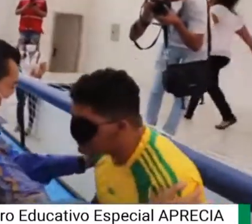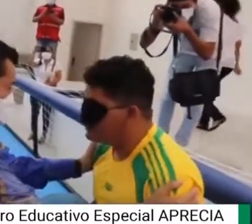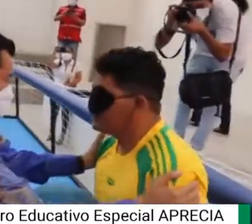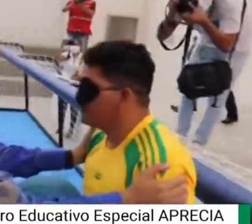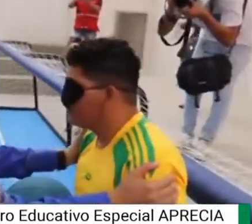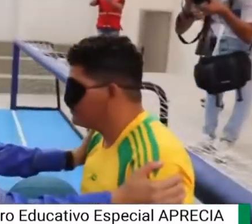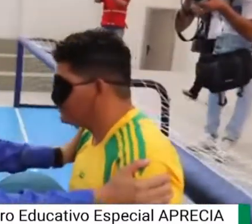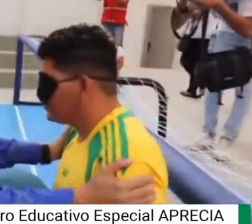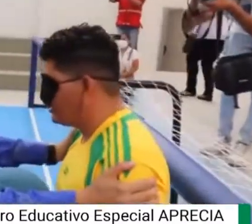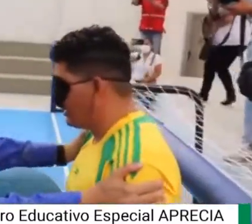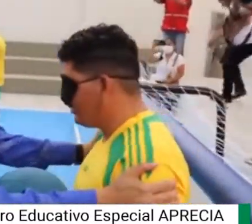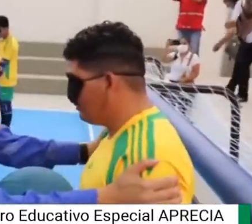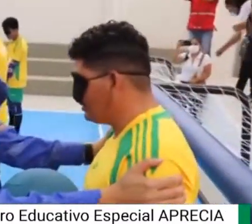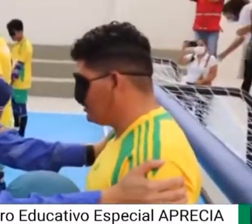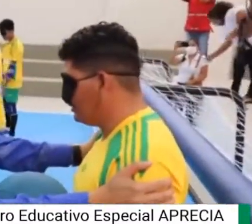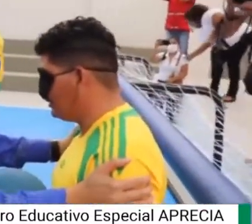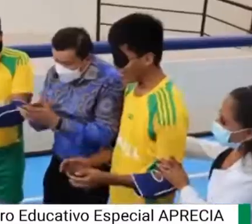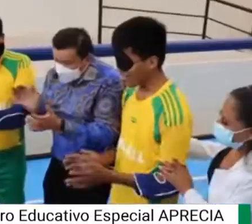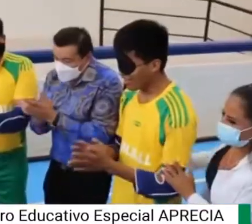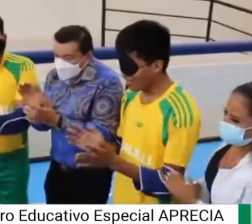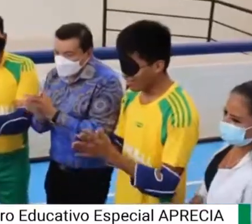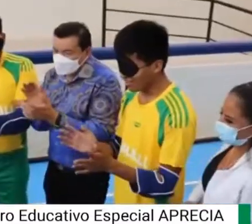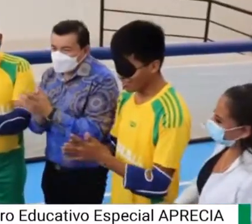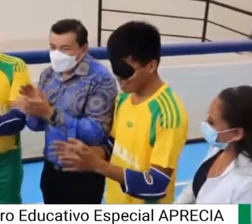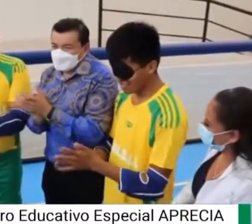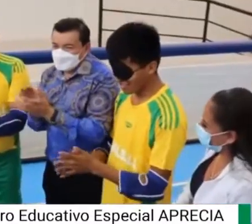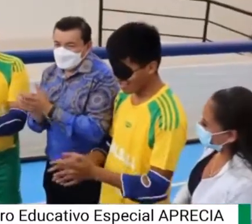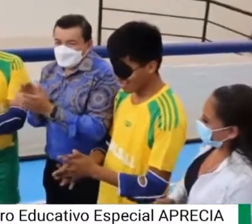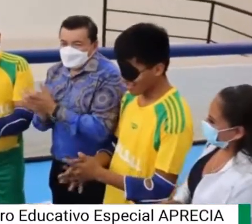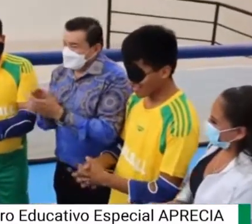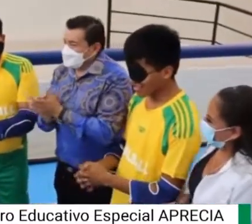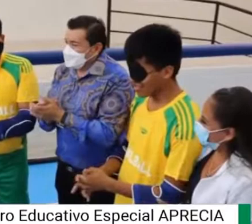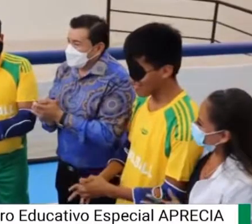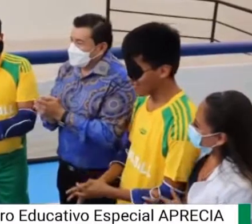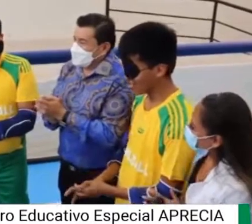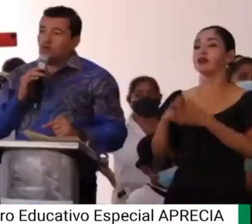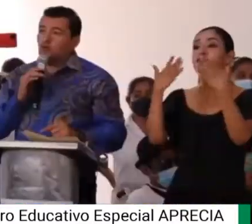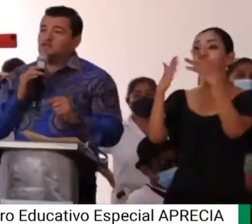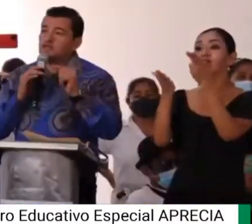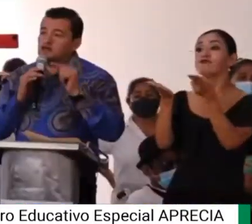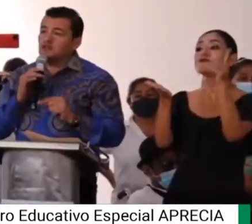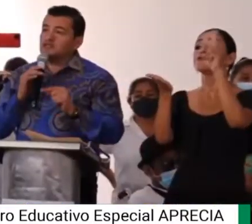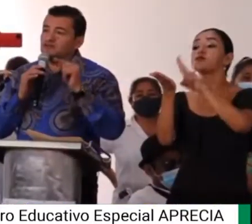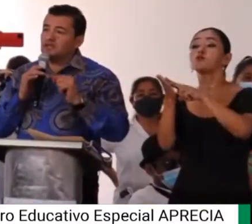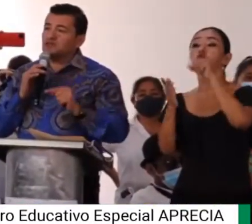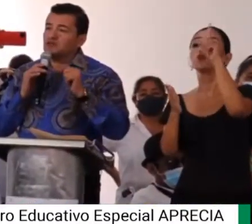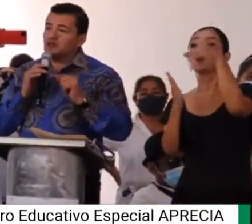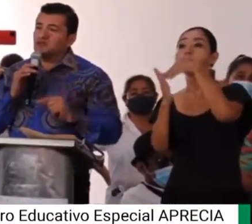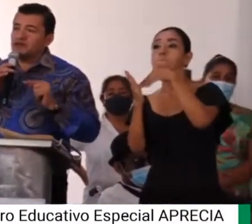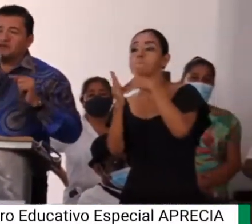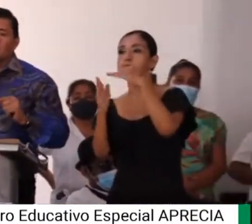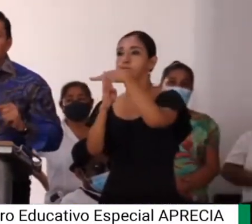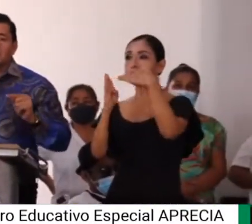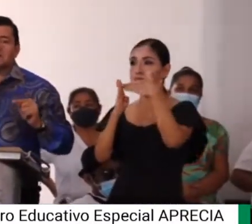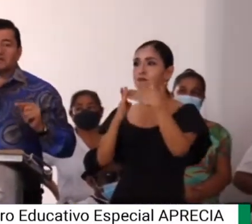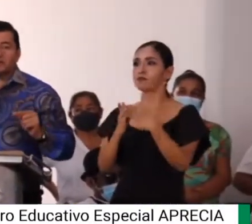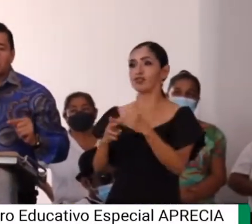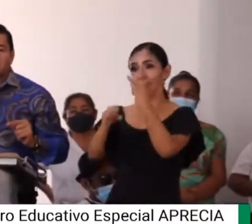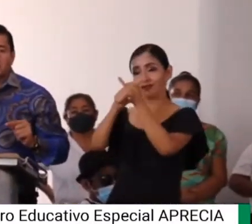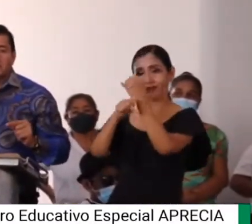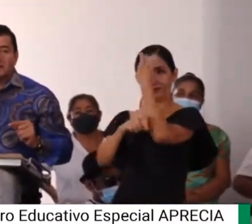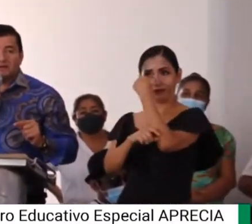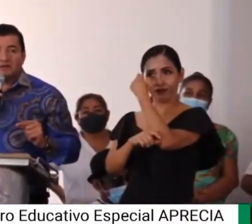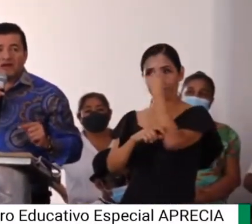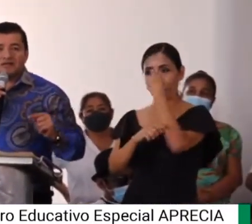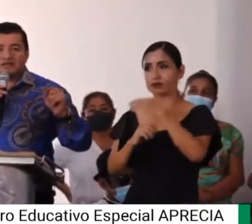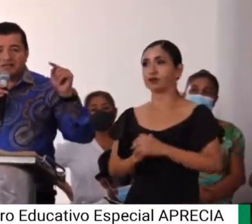gobierno, es plata de los impuestos de ustedes. He firmado 1.500.000 de bolivianos con la Iglesia